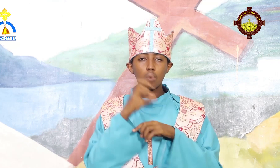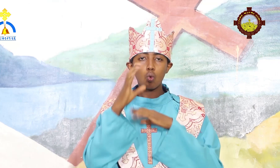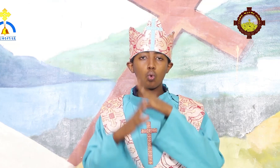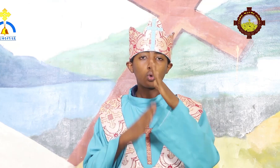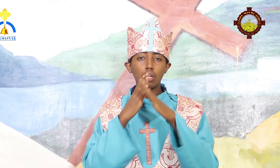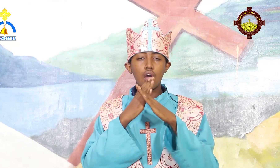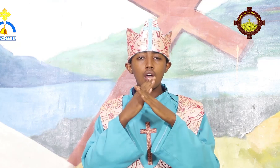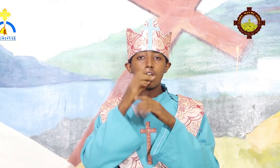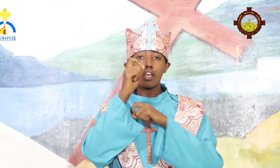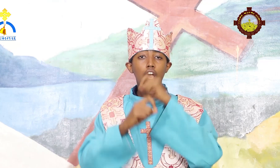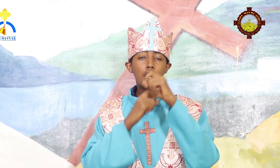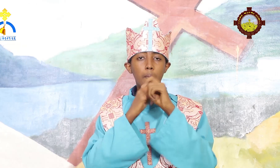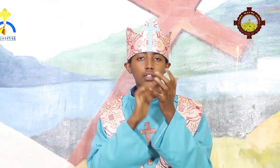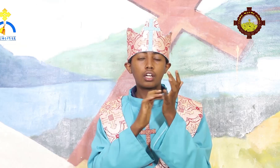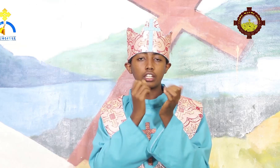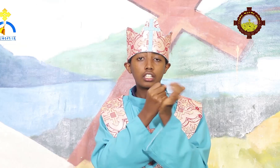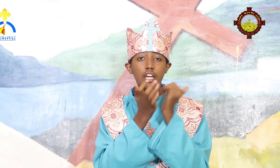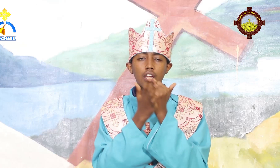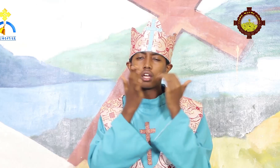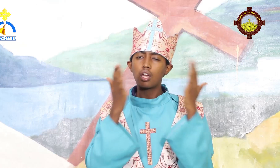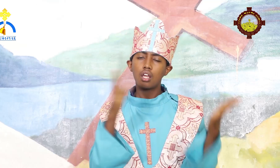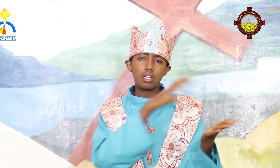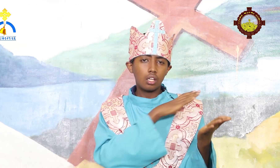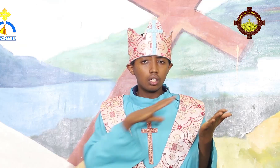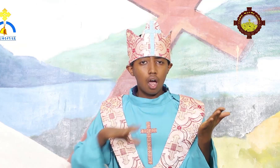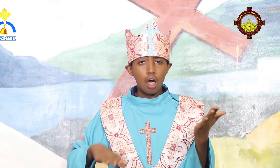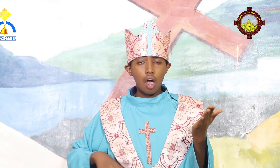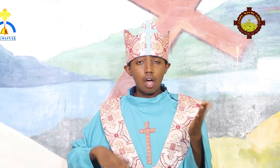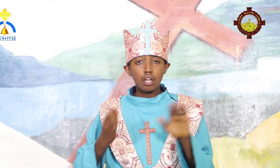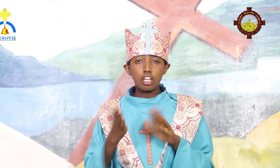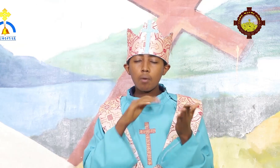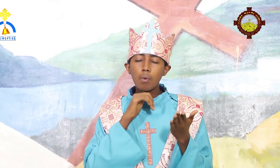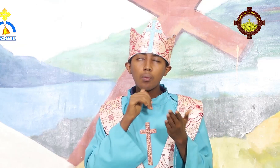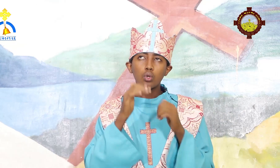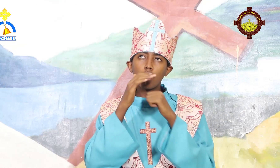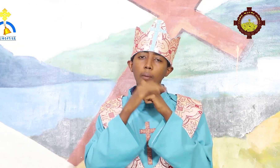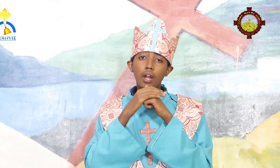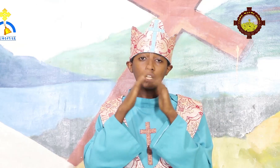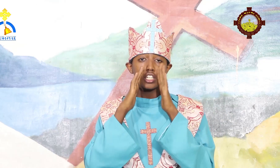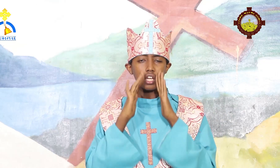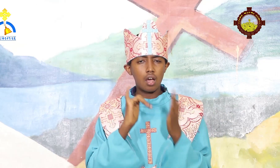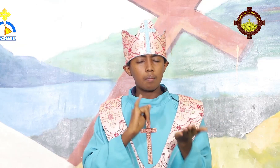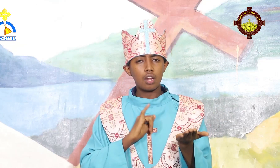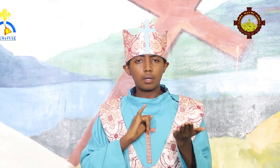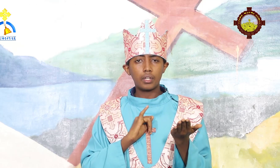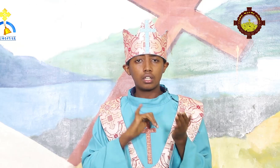ምድረ ጎልጎታ የዓለም መድኃኒት ተሰቀለ ጌታ የማይሞተው አምላክ የሰላም